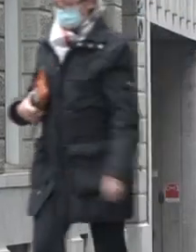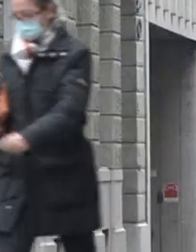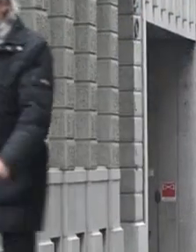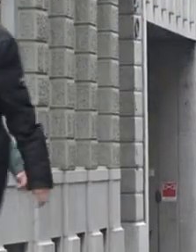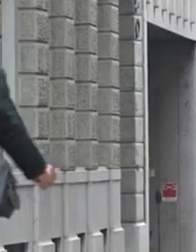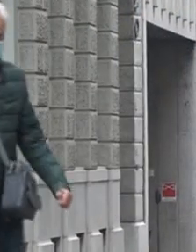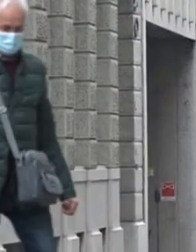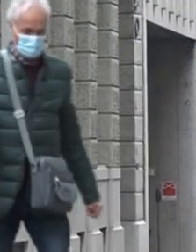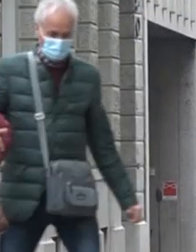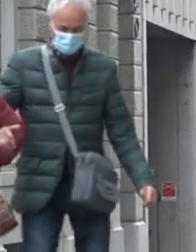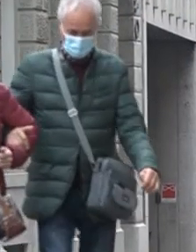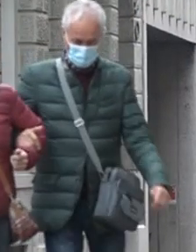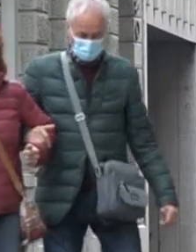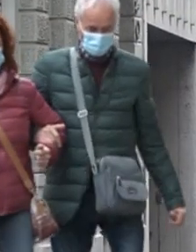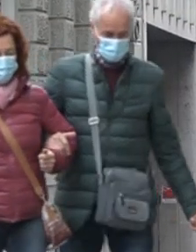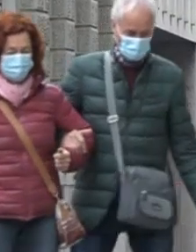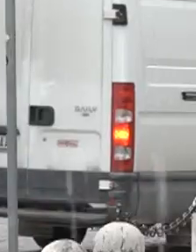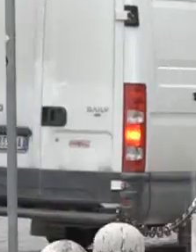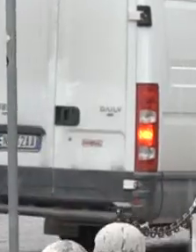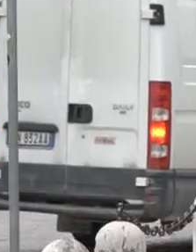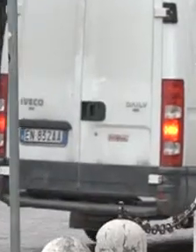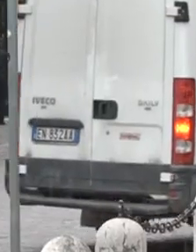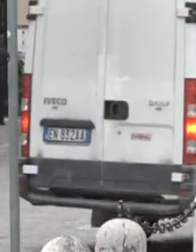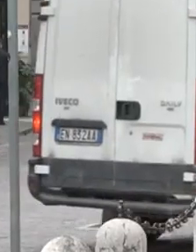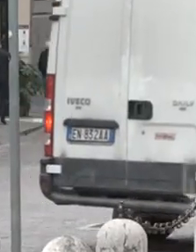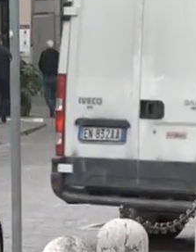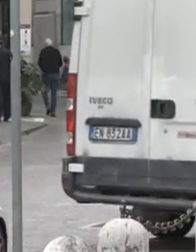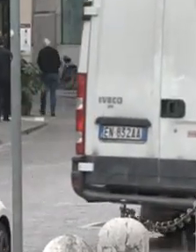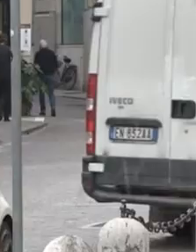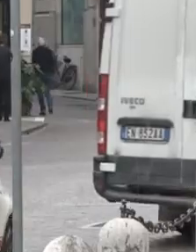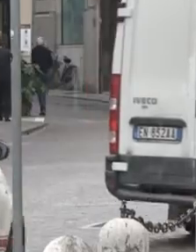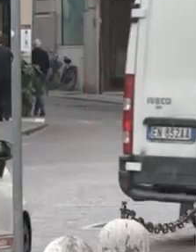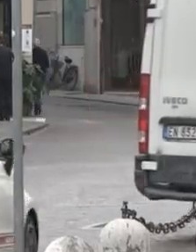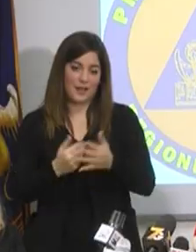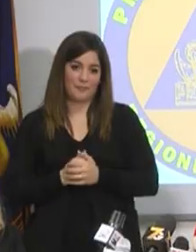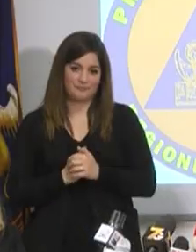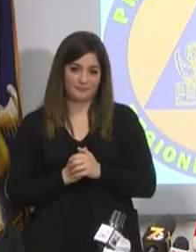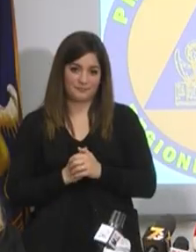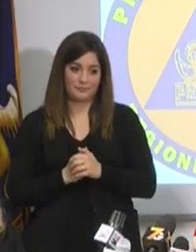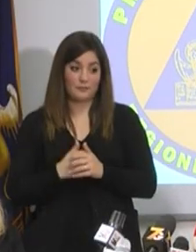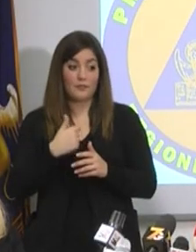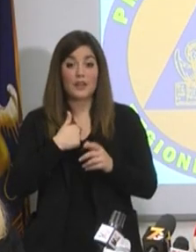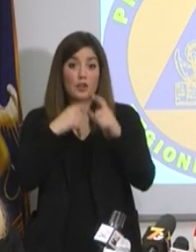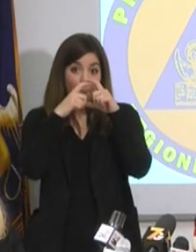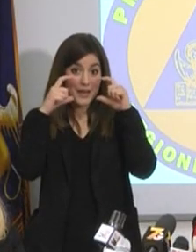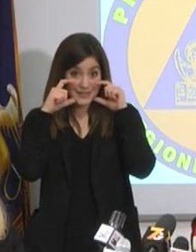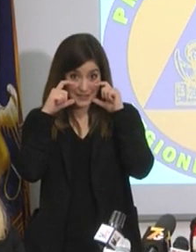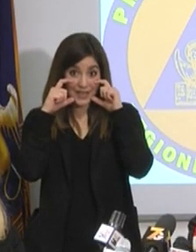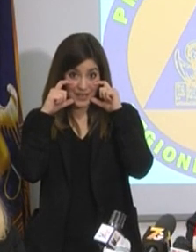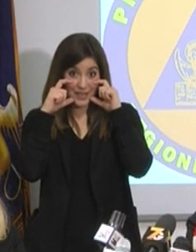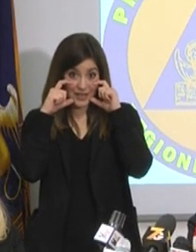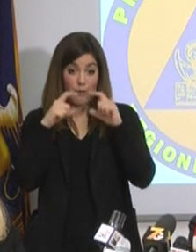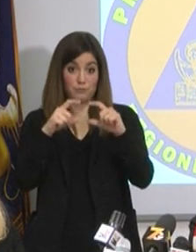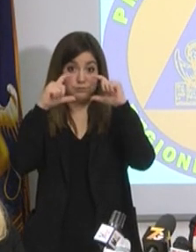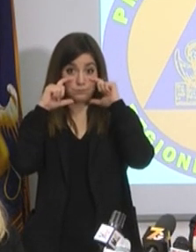verso regole e comportamenti primo su tutti l'uso della mascherina e il governatore dal buon esempio annunciando che condurrà i